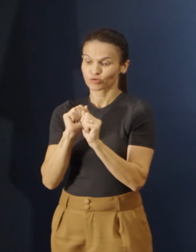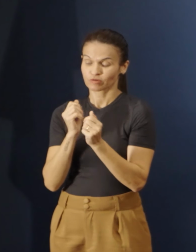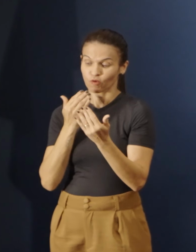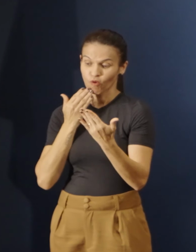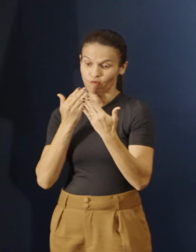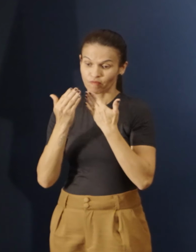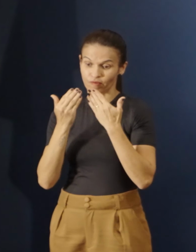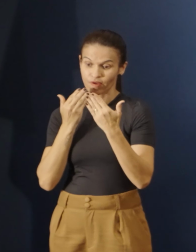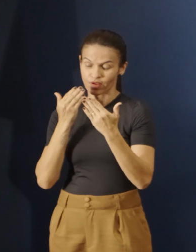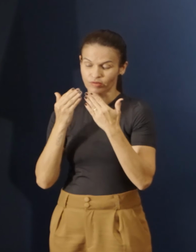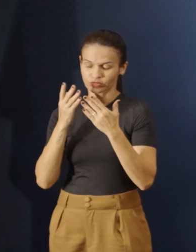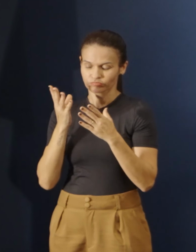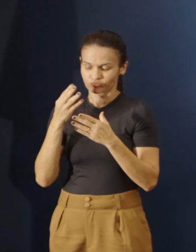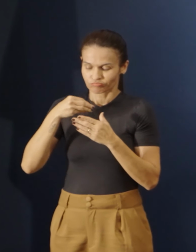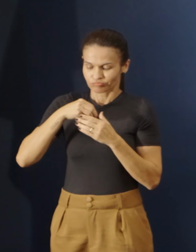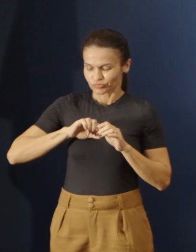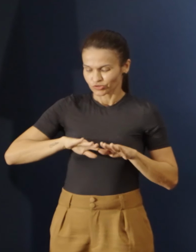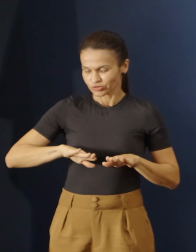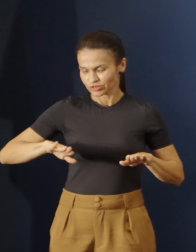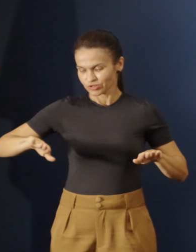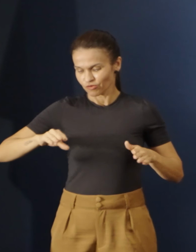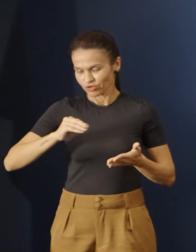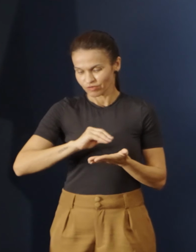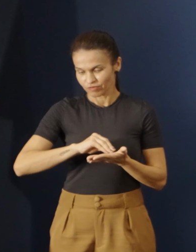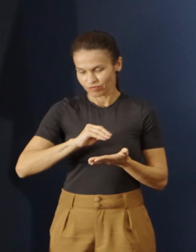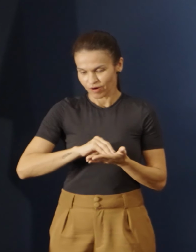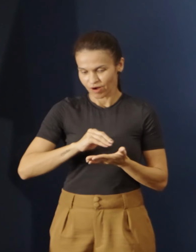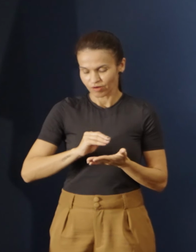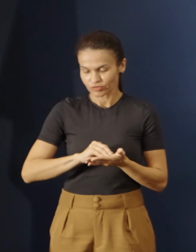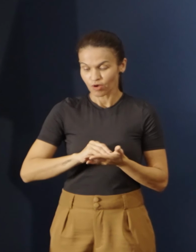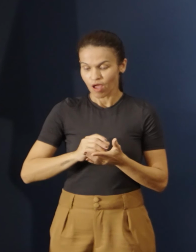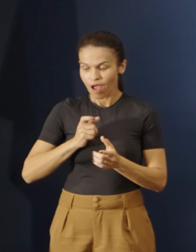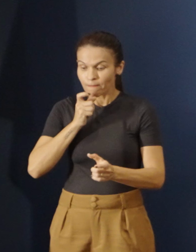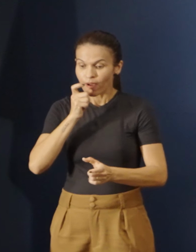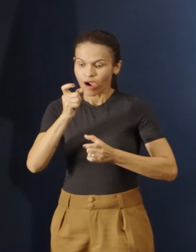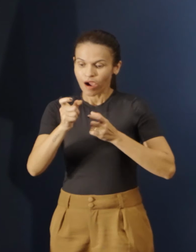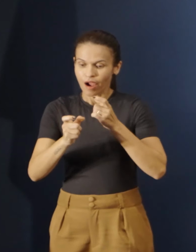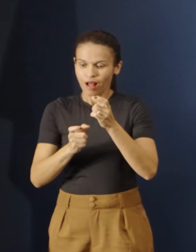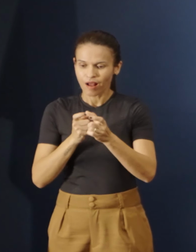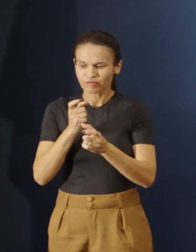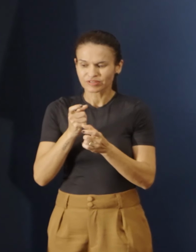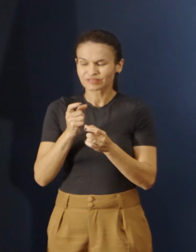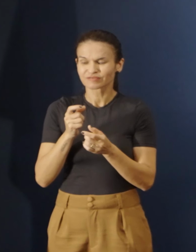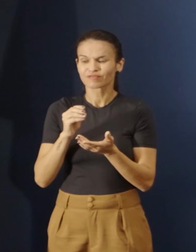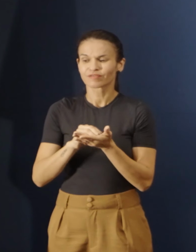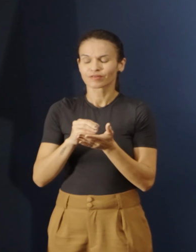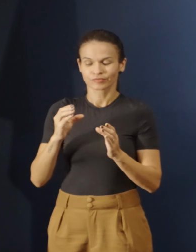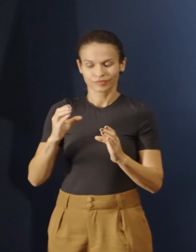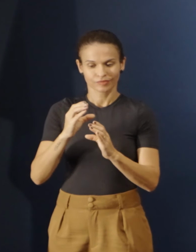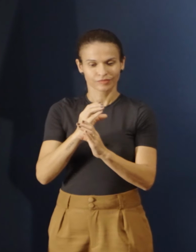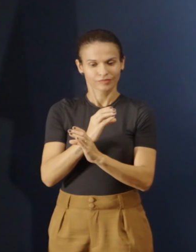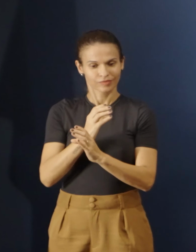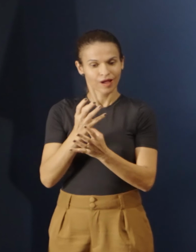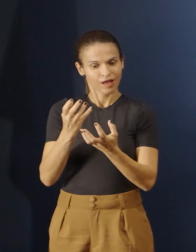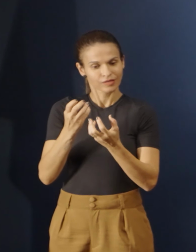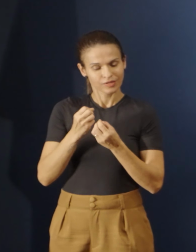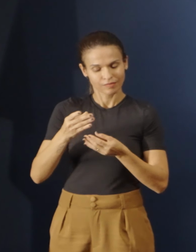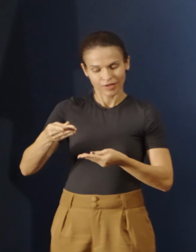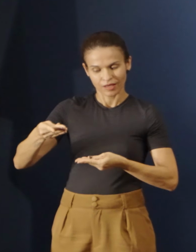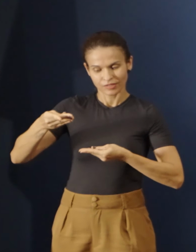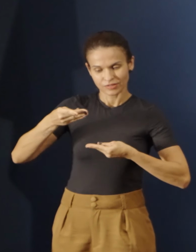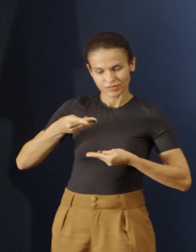conversa, preencho um chão que faltava e recomponho a palavra que nos ficou incompleta. Recebe então essa